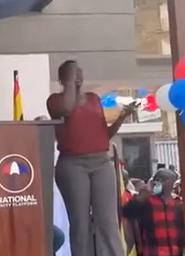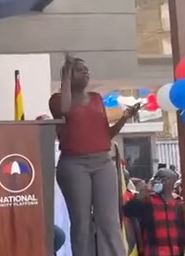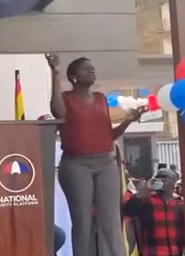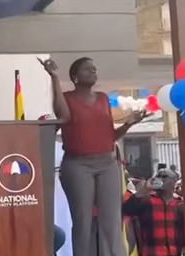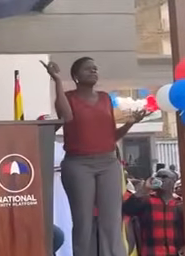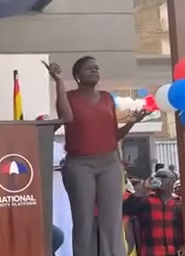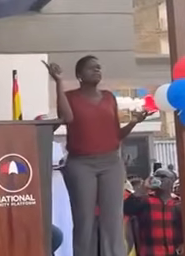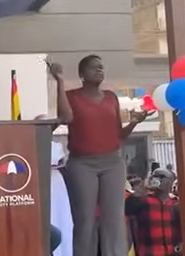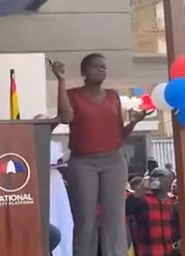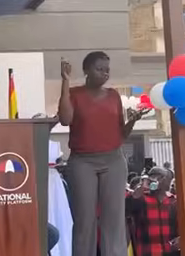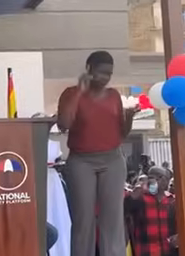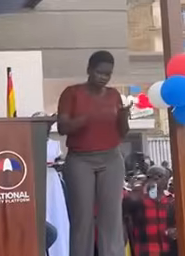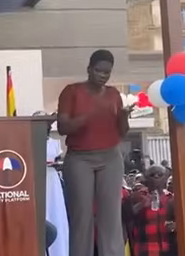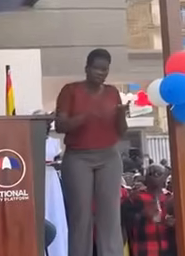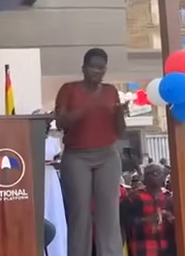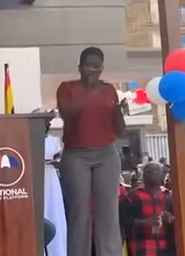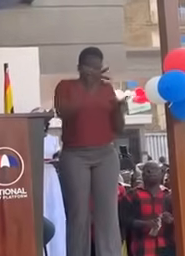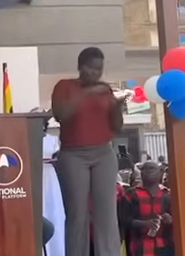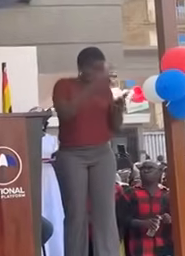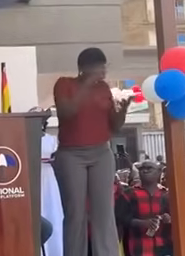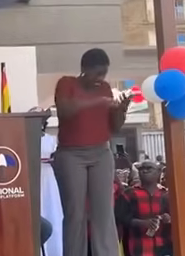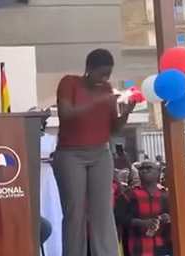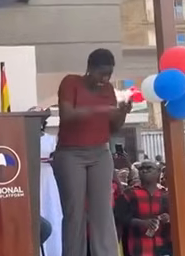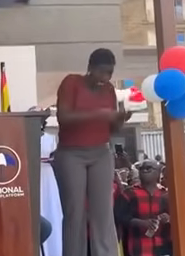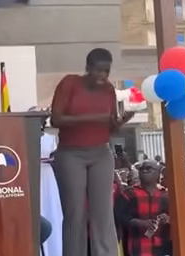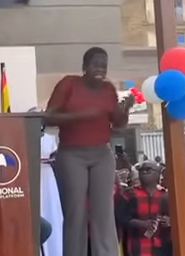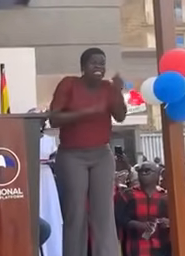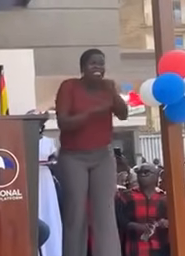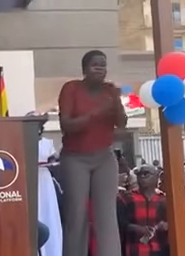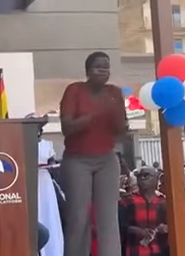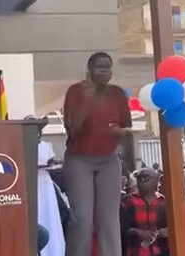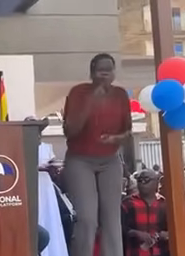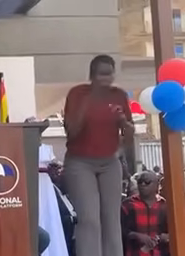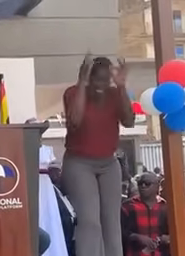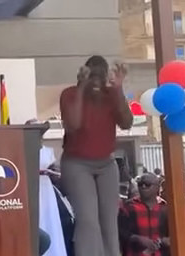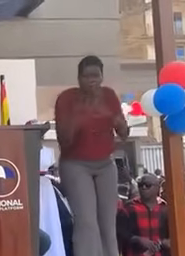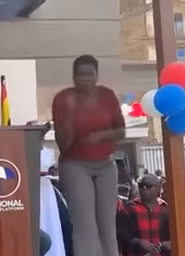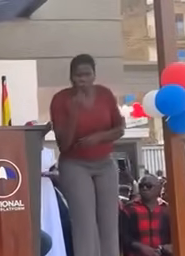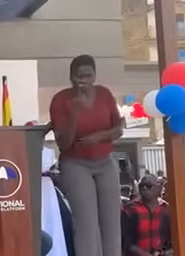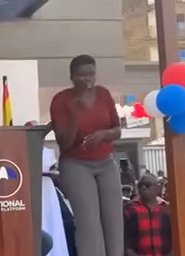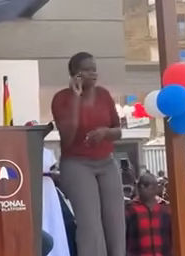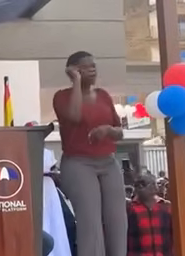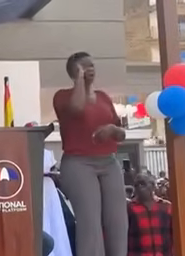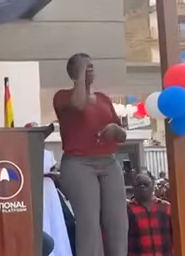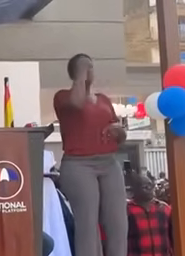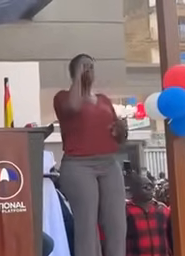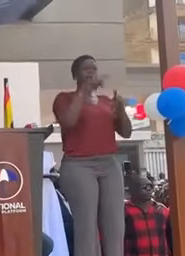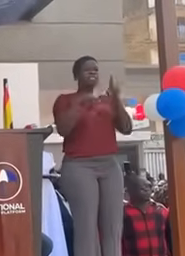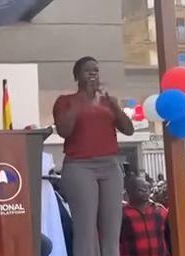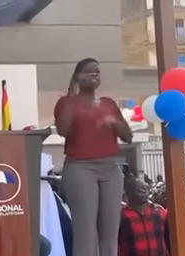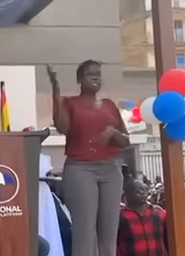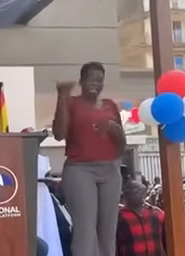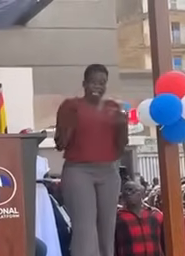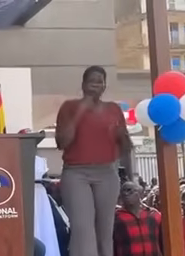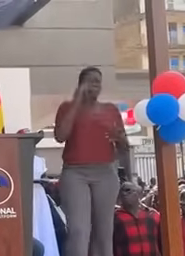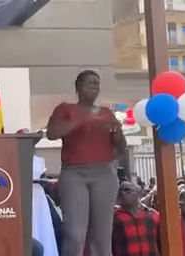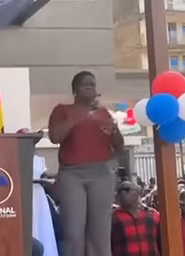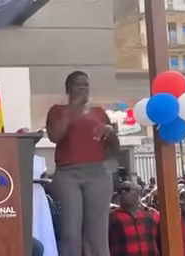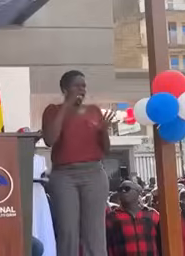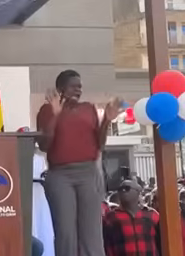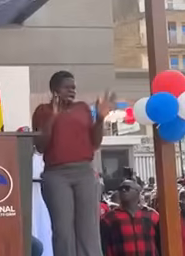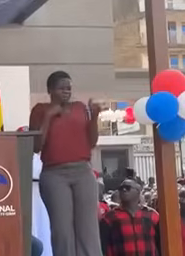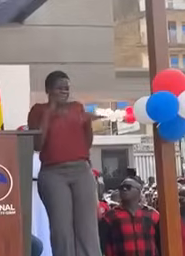byabufuzi omusolo gw'osasula kyegukola ani akisalawo byabufuzi so bw'ogamba nti